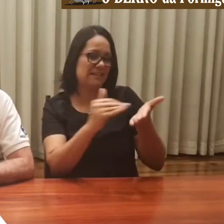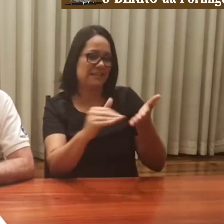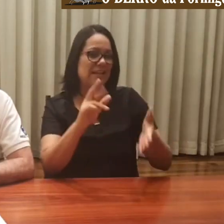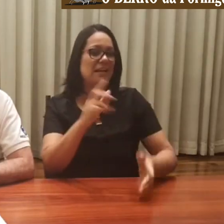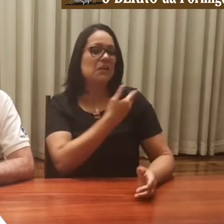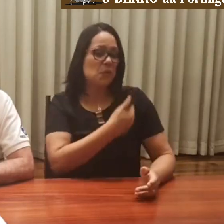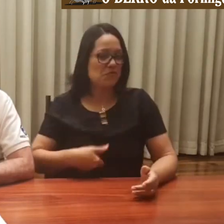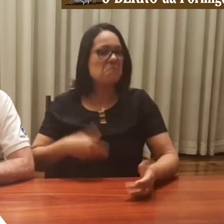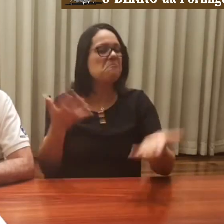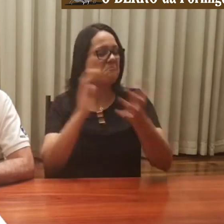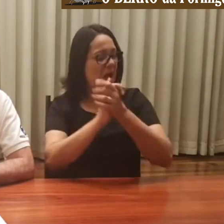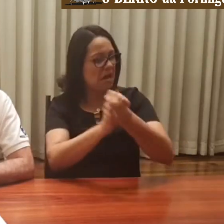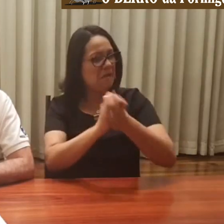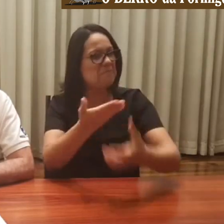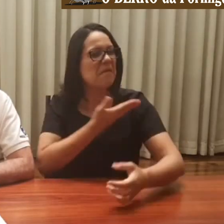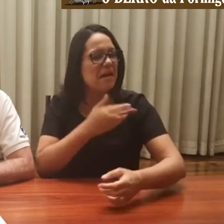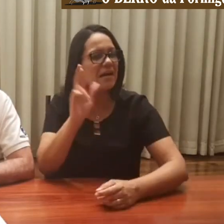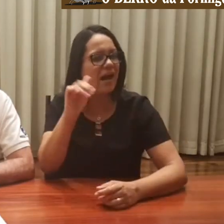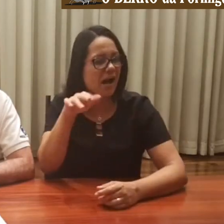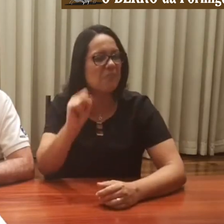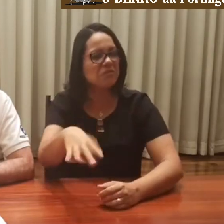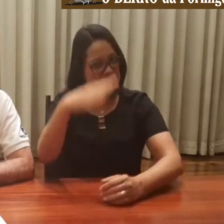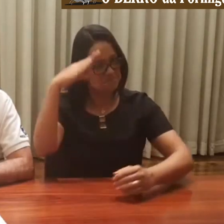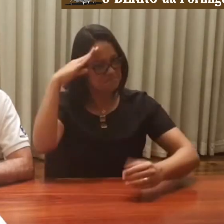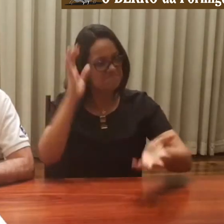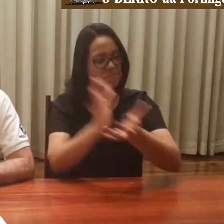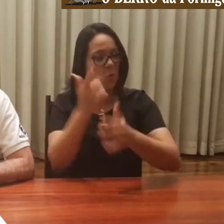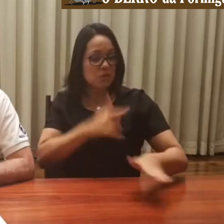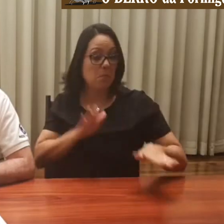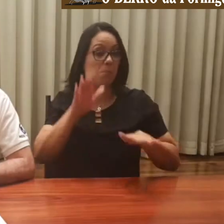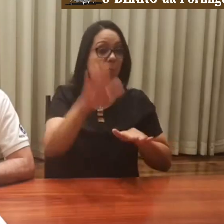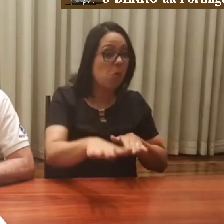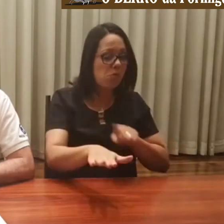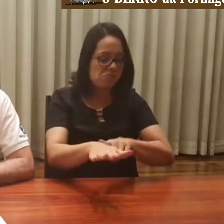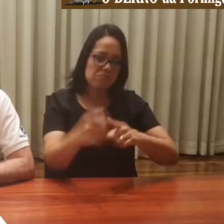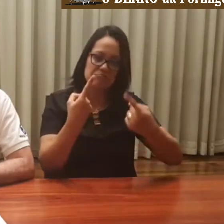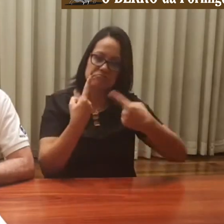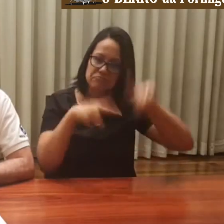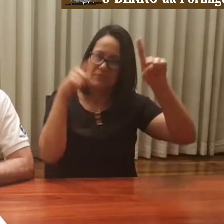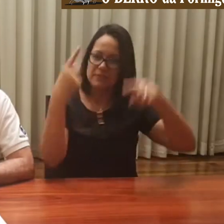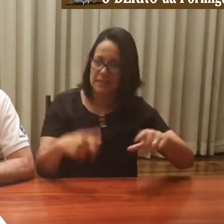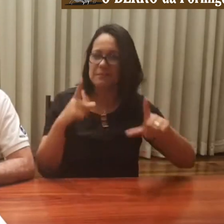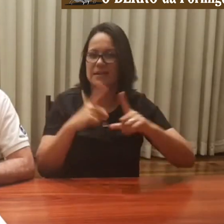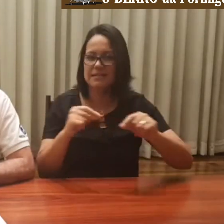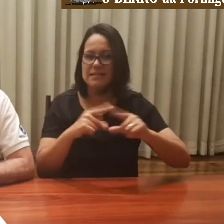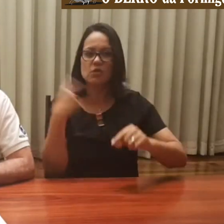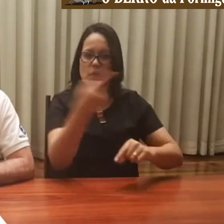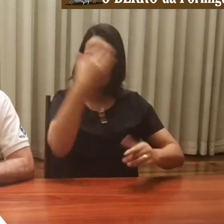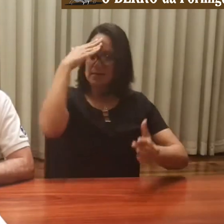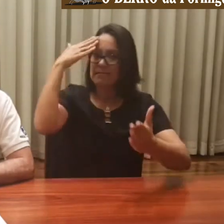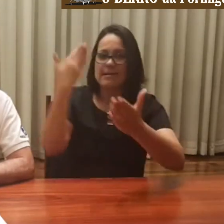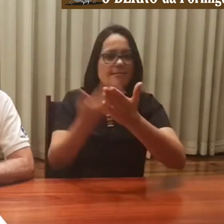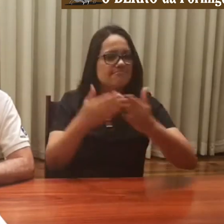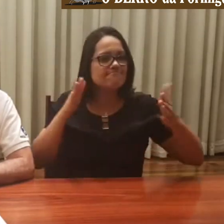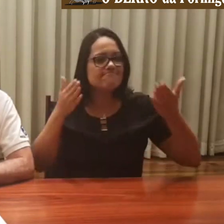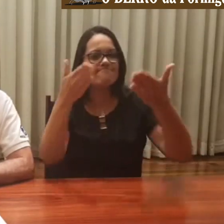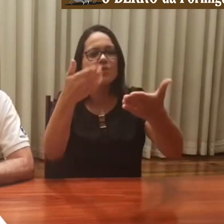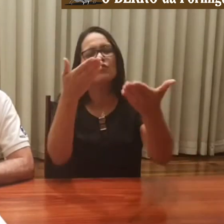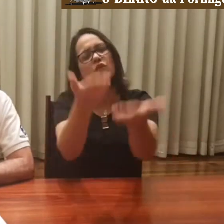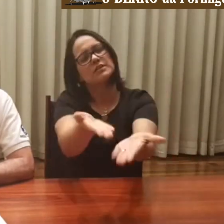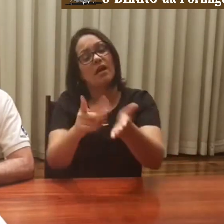começou com o pé direito, hein? O Infante começou com o pé direito aqui em Brasília. Todos nós acreditamos na tua capacidade, até pela sua